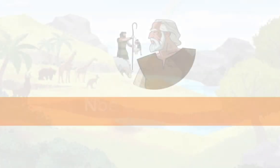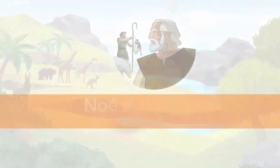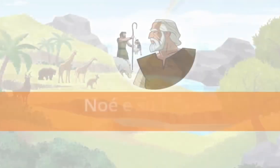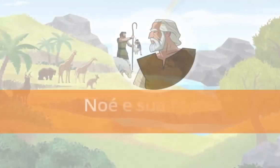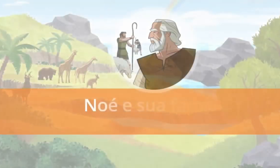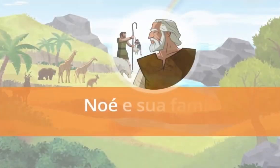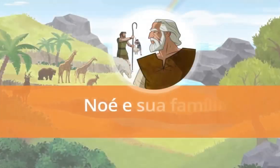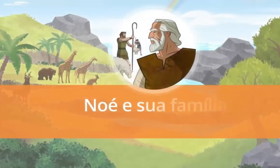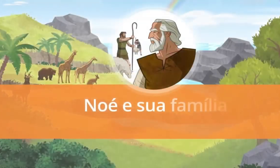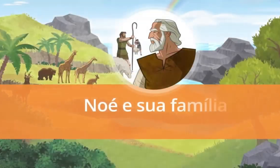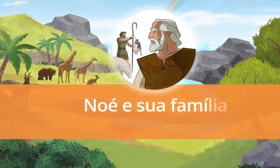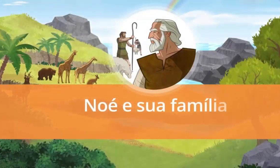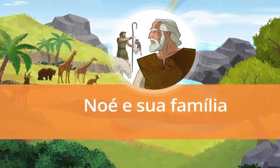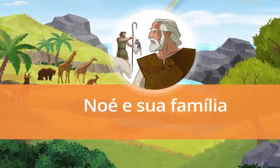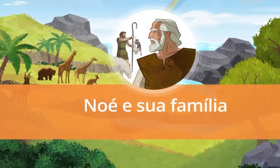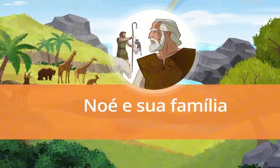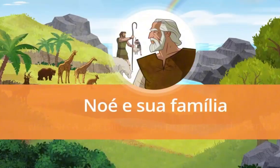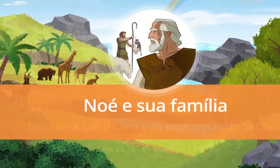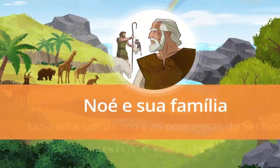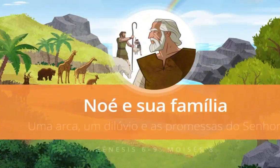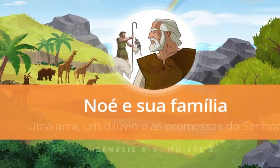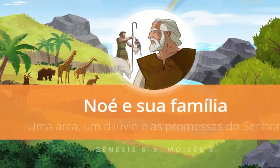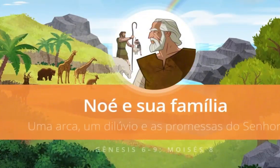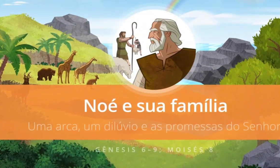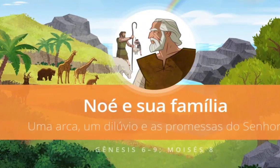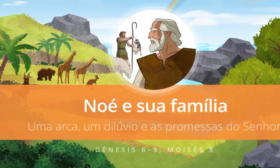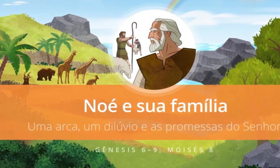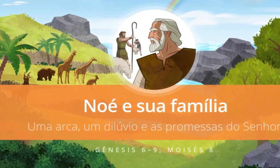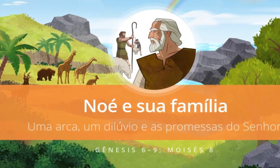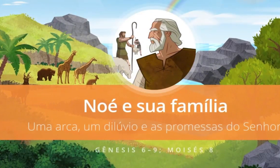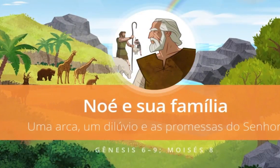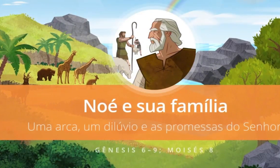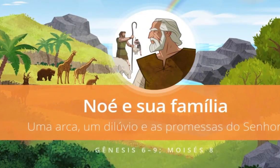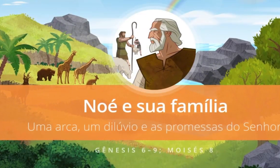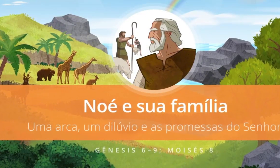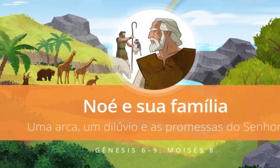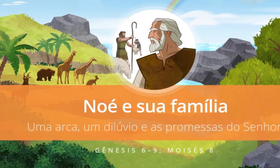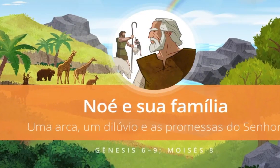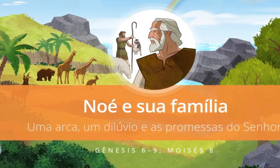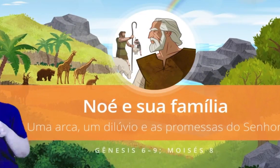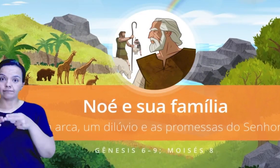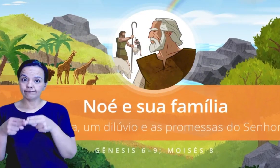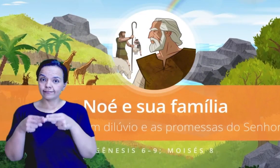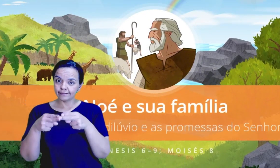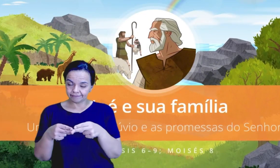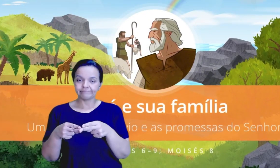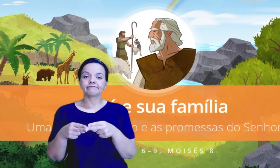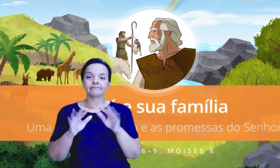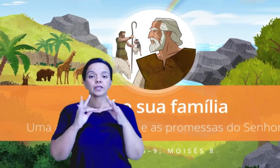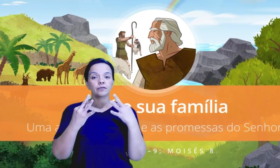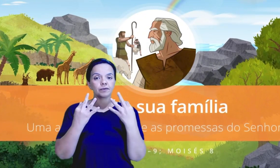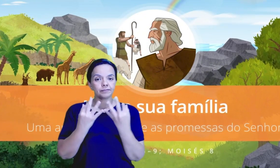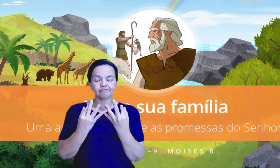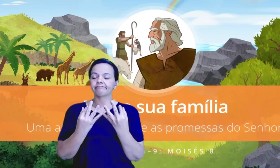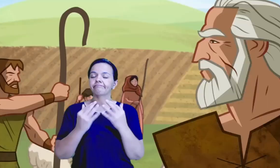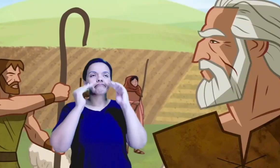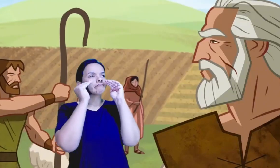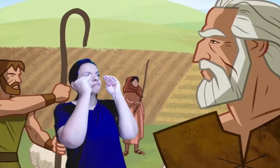Noé e sua família. Uma arca, um dilúvio e as promessas do Senhor. Noé e sua